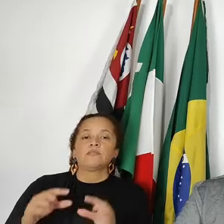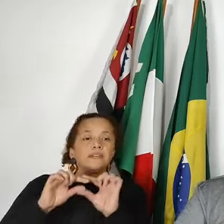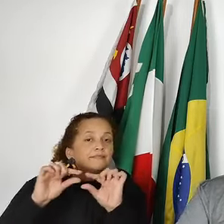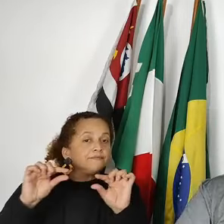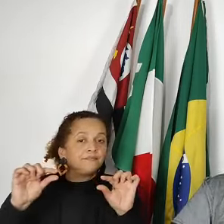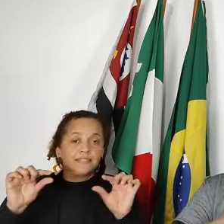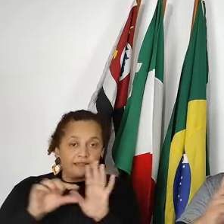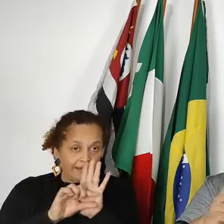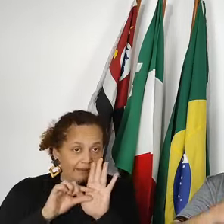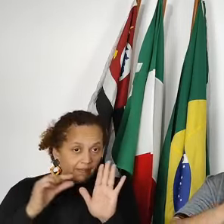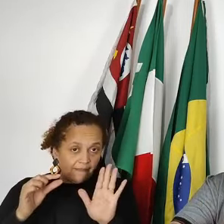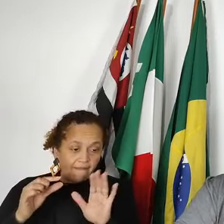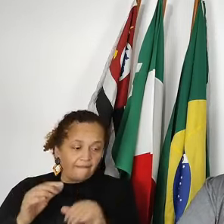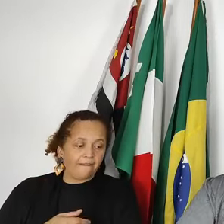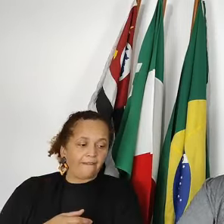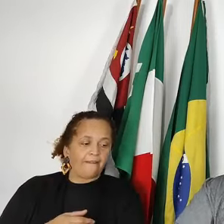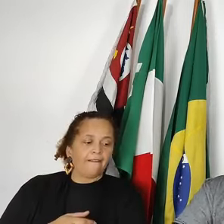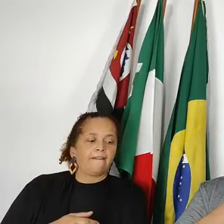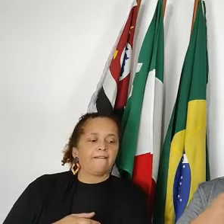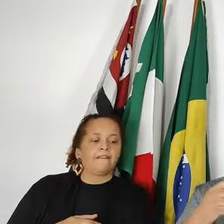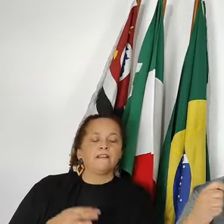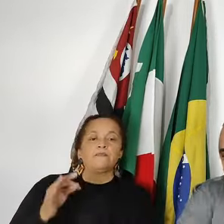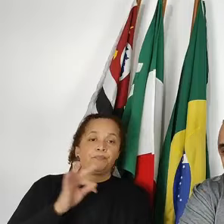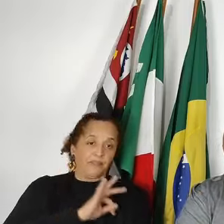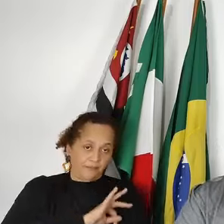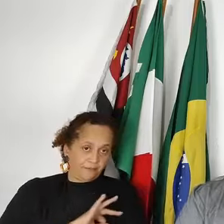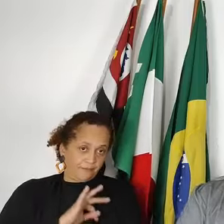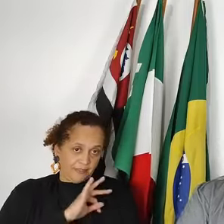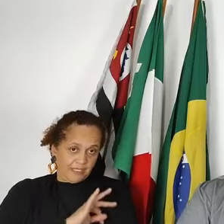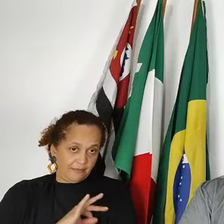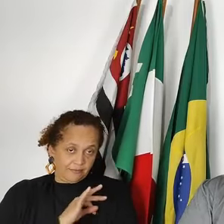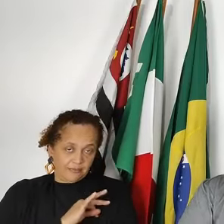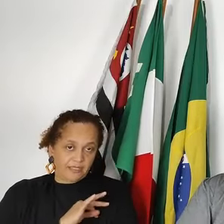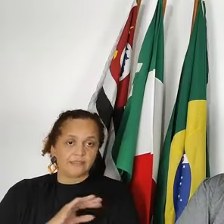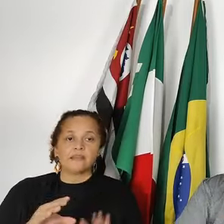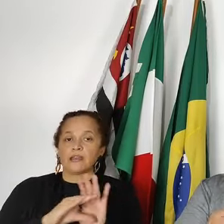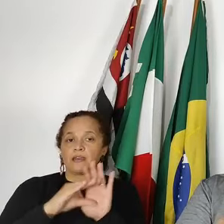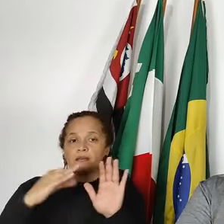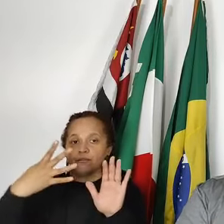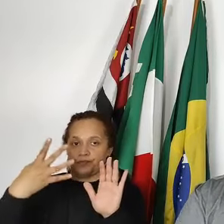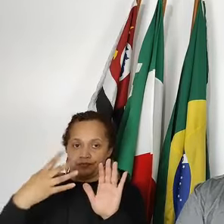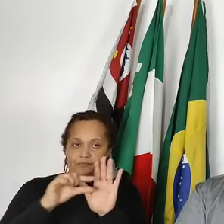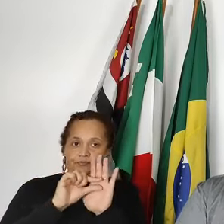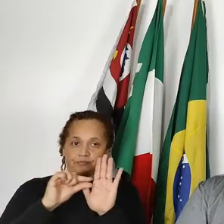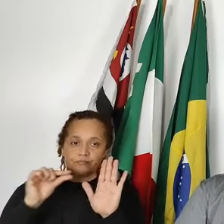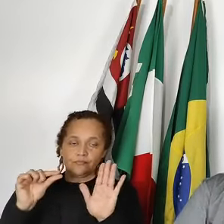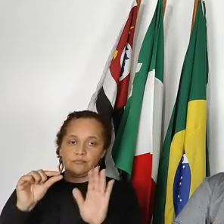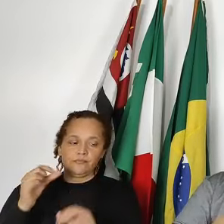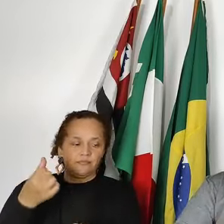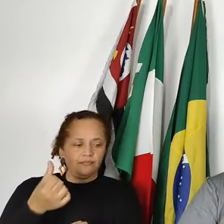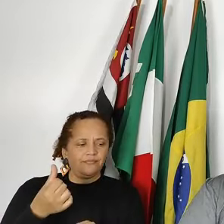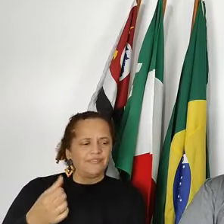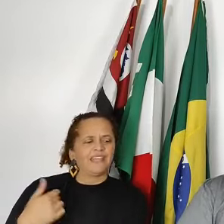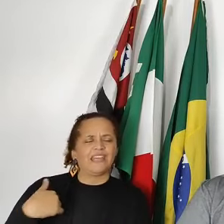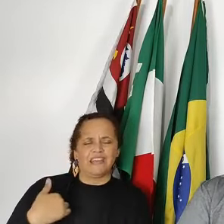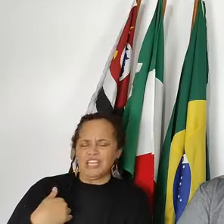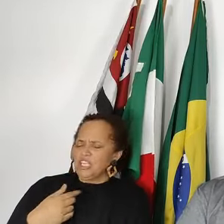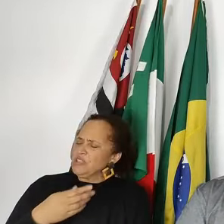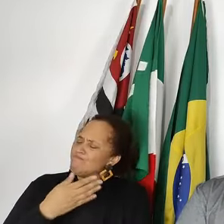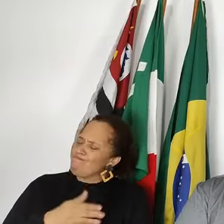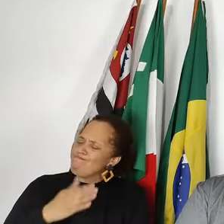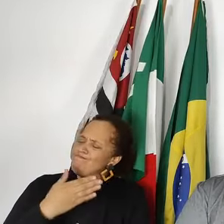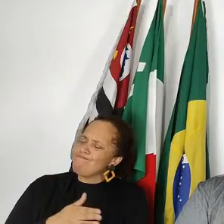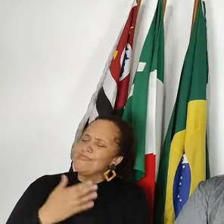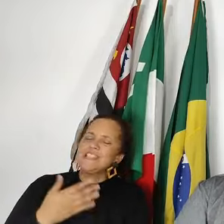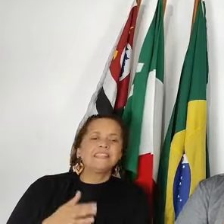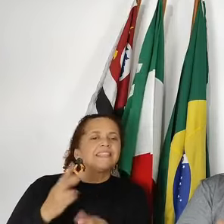eu adoro, Filipenses 4:6, tenho procurado praticar nos momentos de dificuldade, nos momentos mais